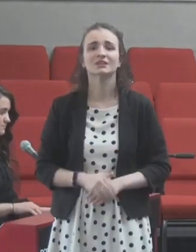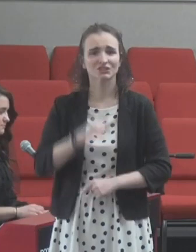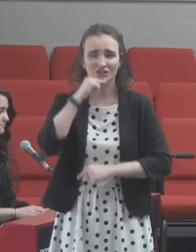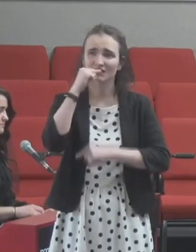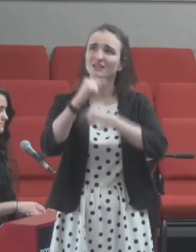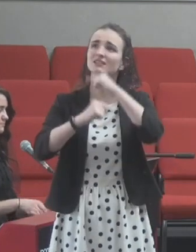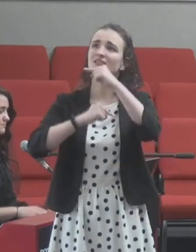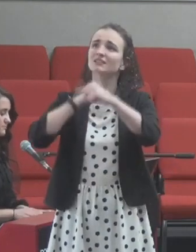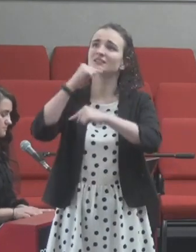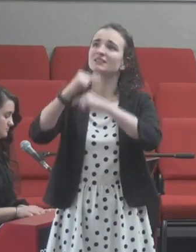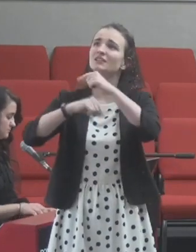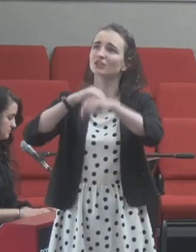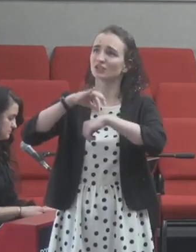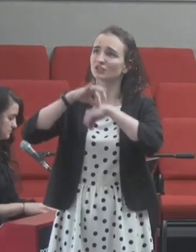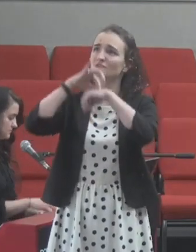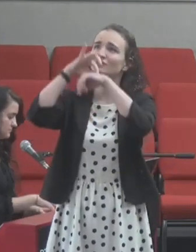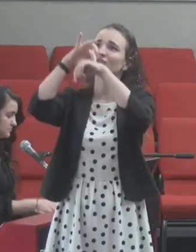к вечности